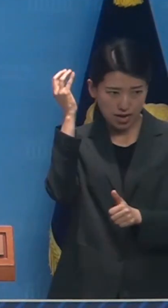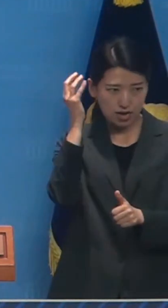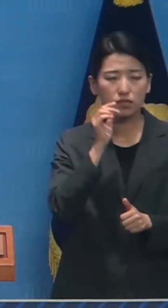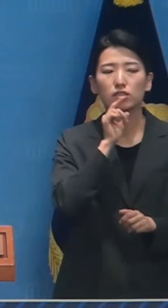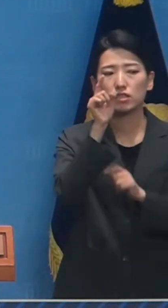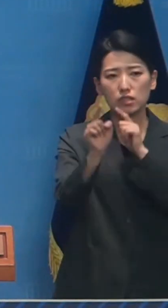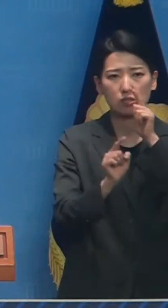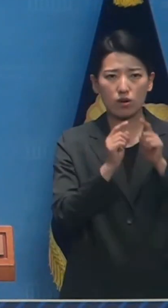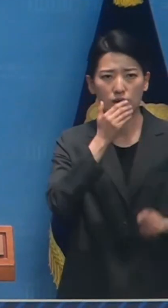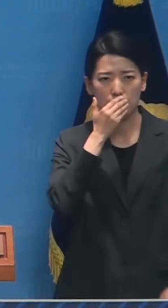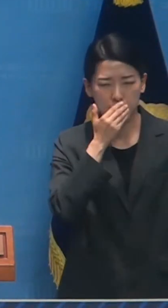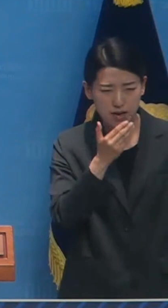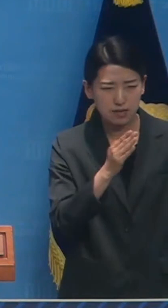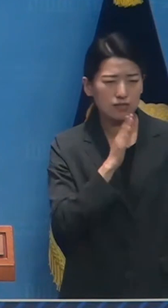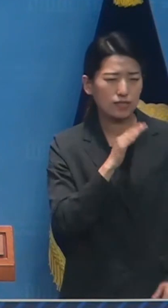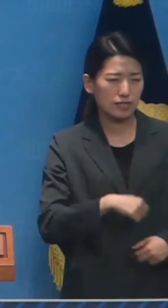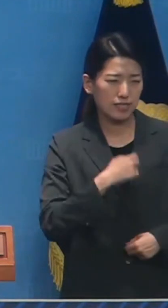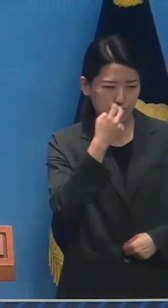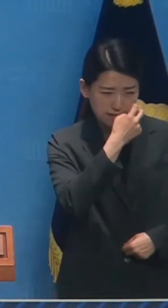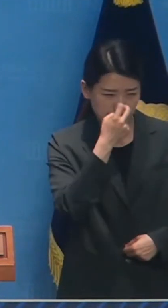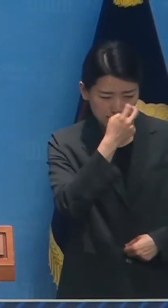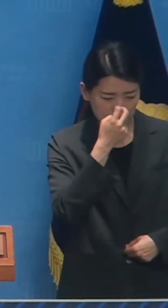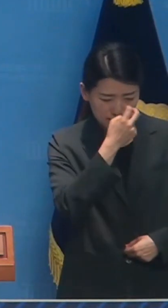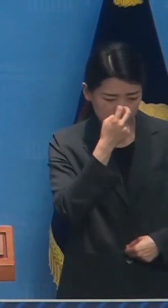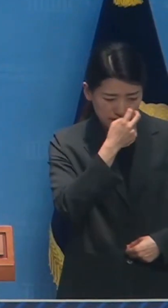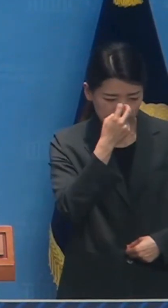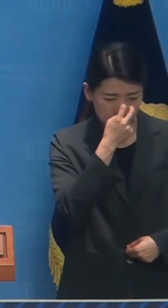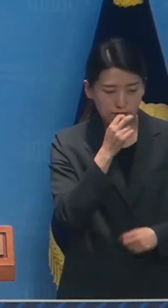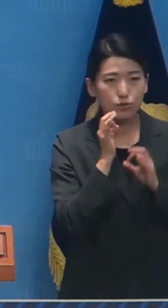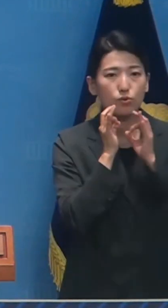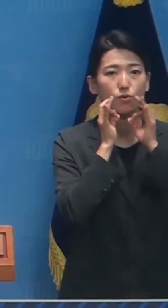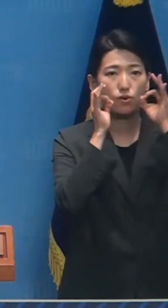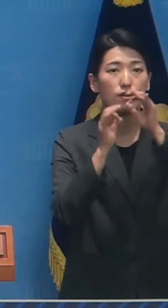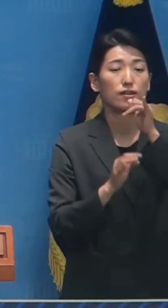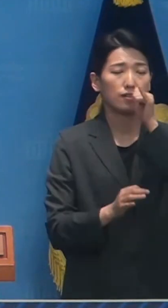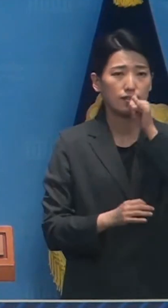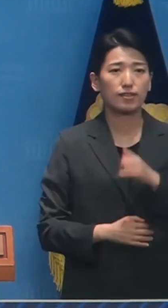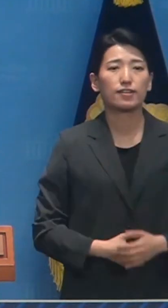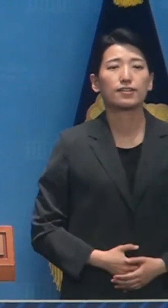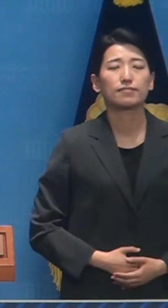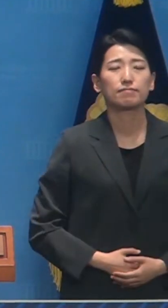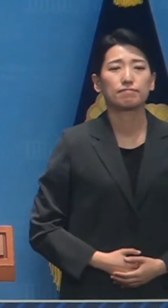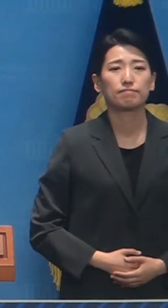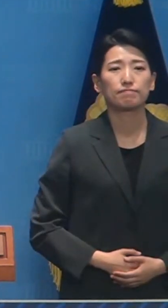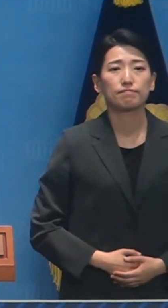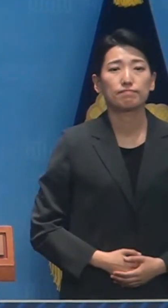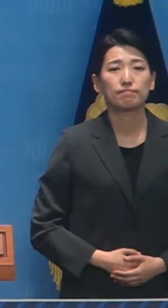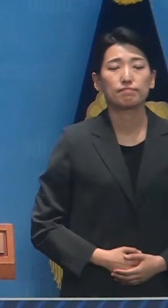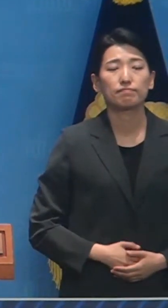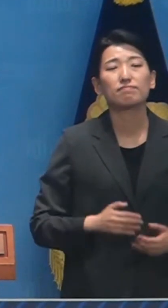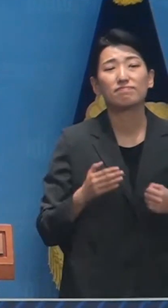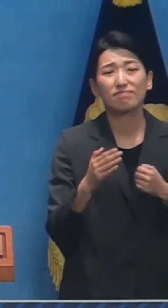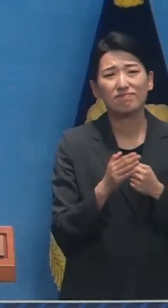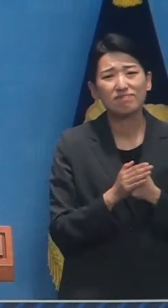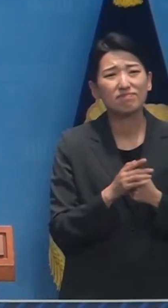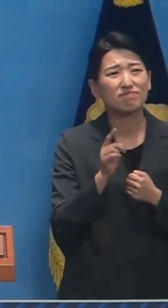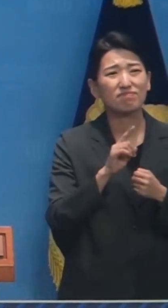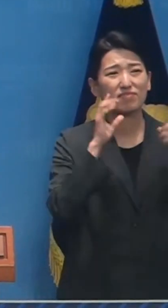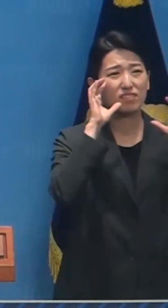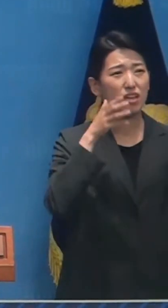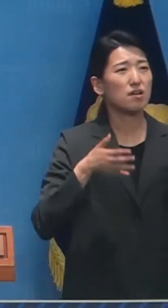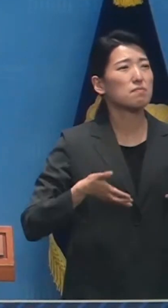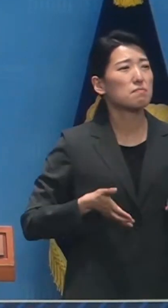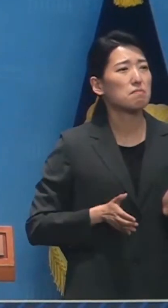가능한 최대한의 진실과 화해를 추진하고 있다. 그래서다. 허울뿐인